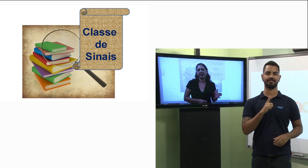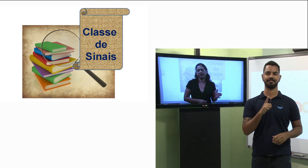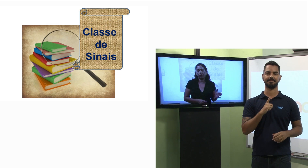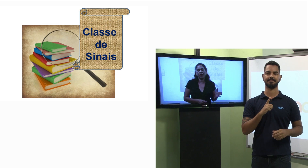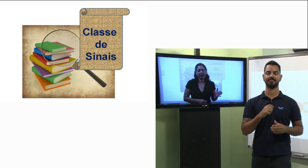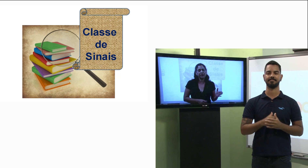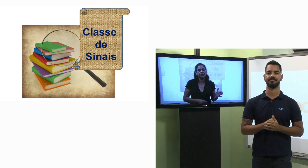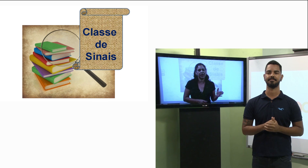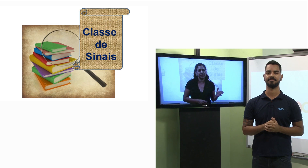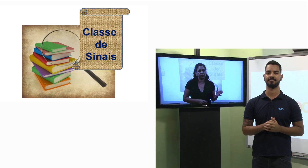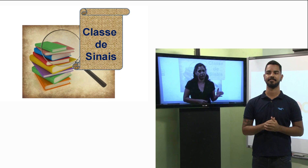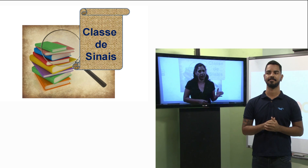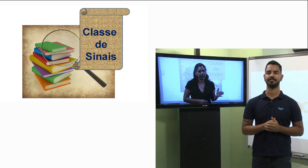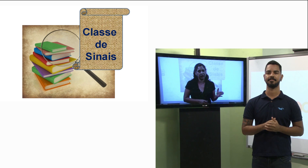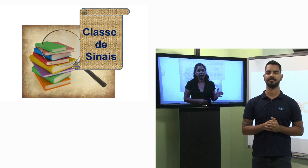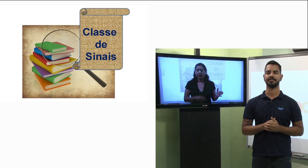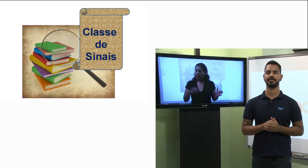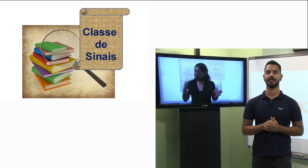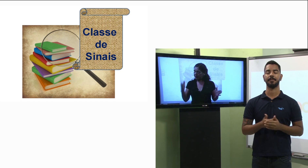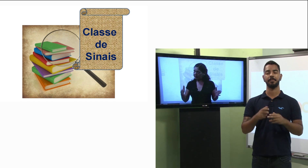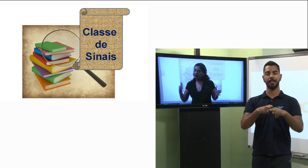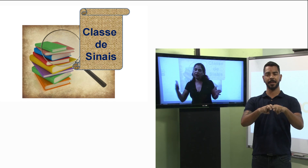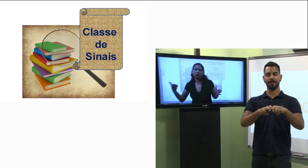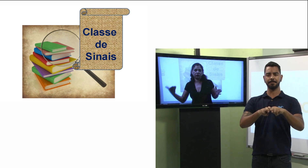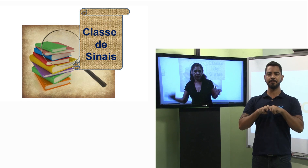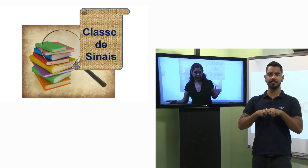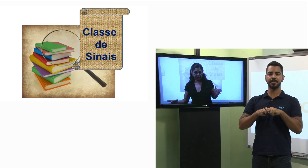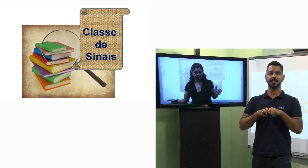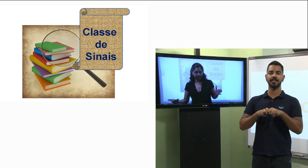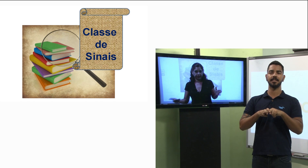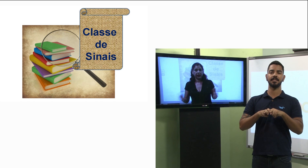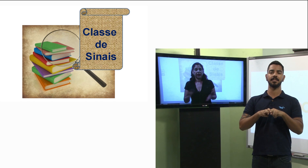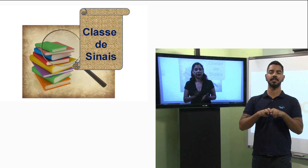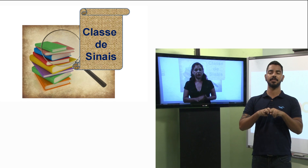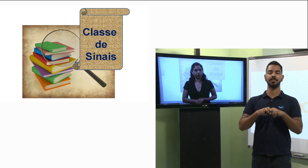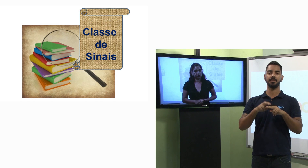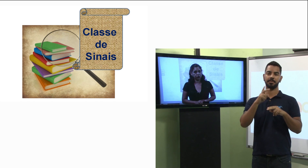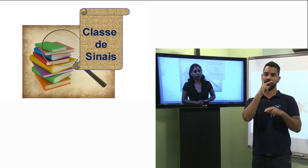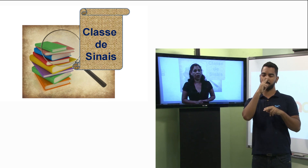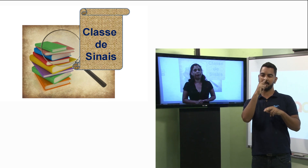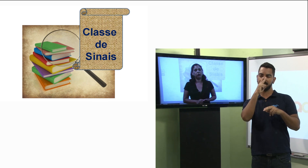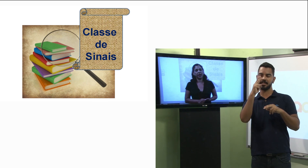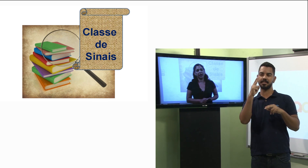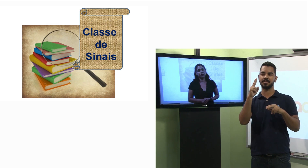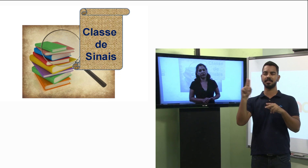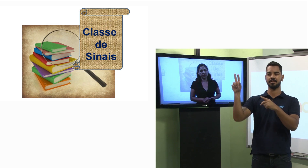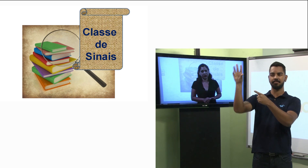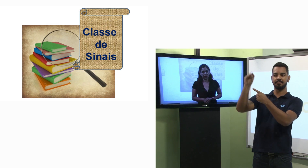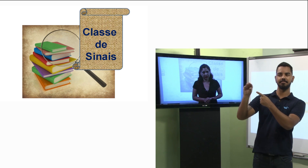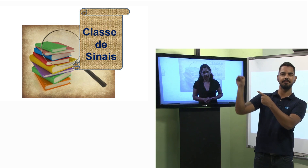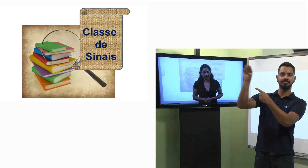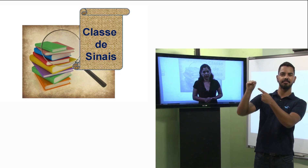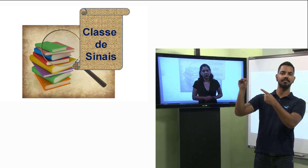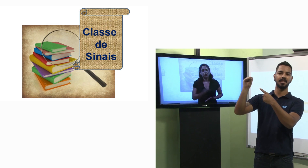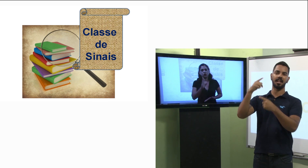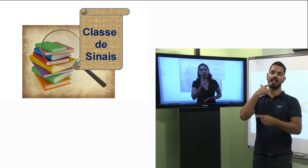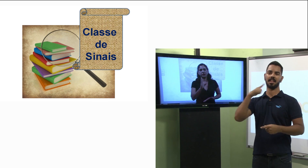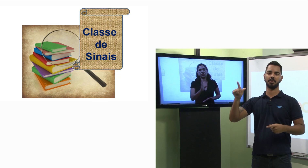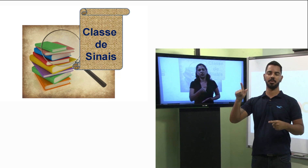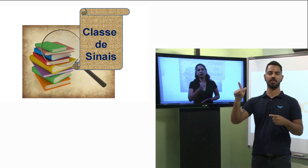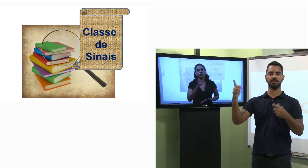a classificação feita pelas línguas orais. Nesse estudo, abordaremos as seguintes